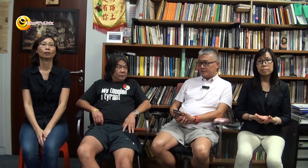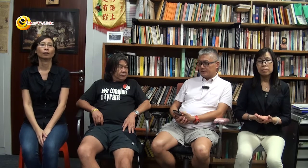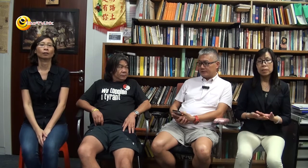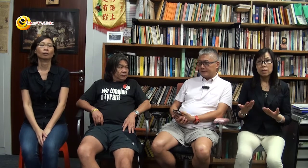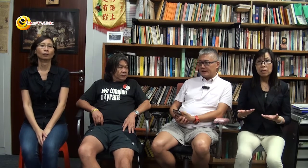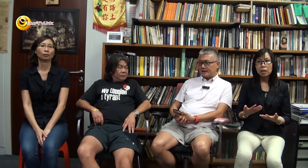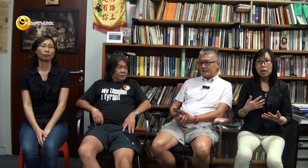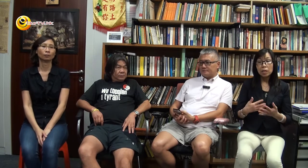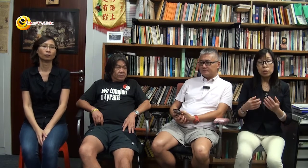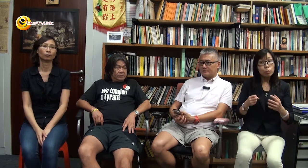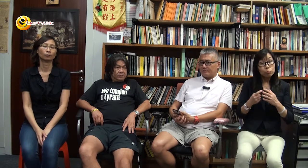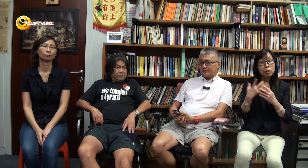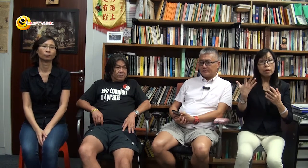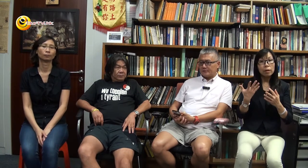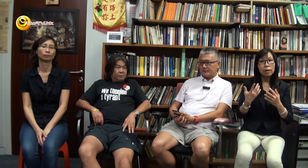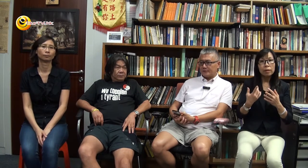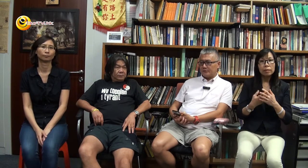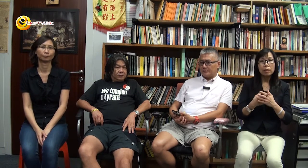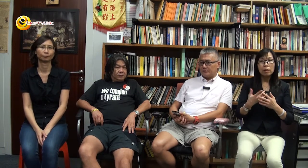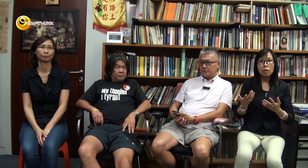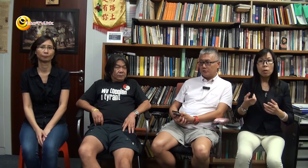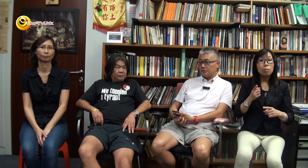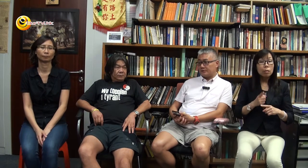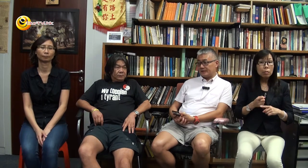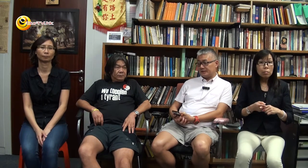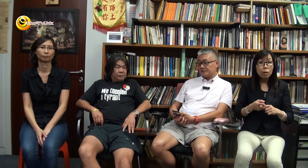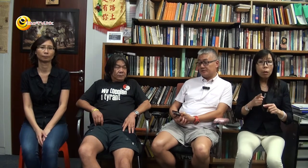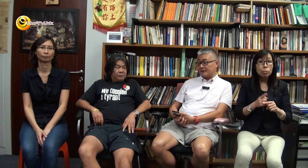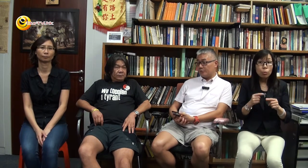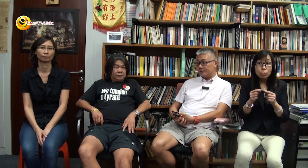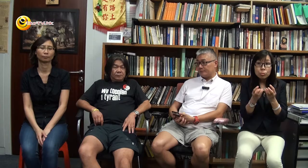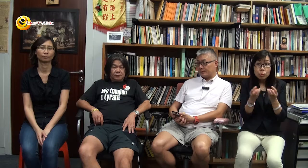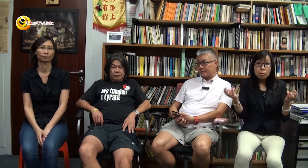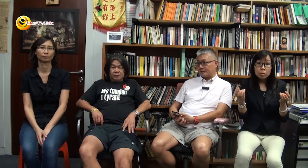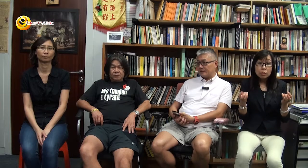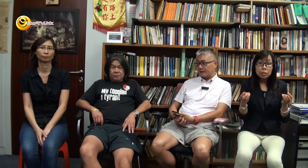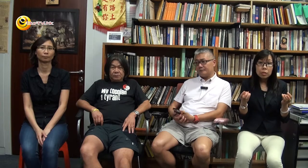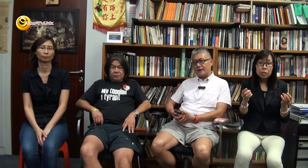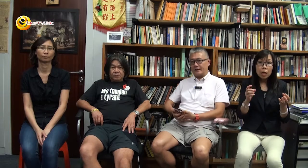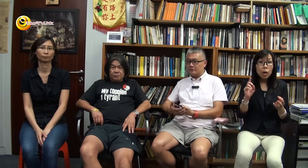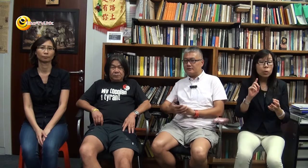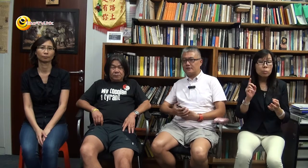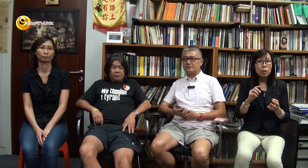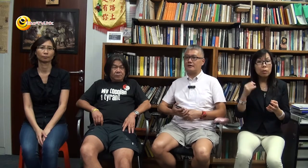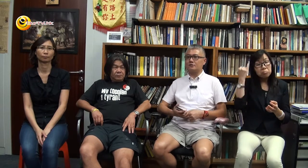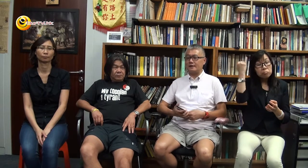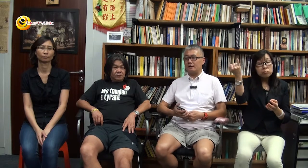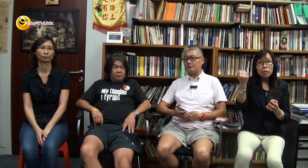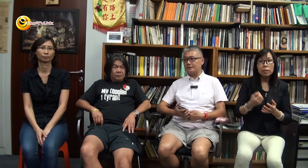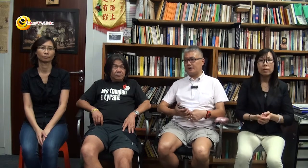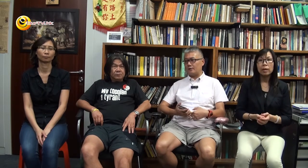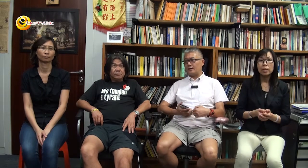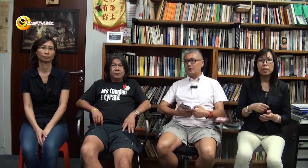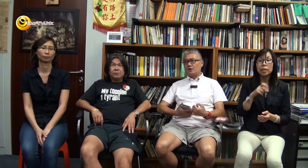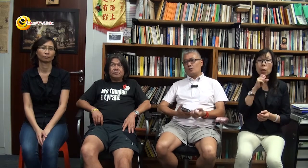當然事出突然，你說實際上面中長線的影響會是怎樣，暫時未知啦。但是其中即是最近有個